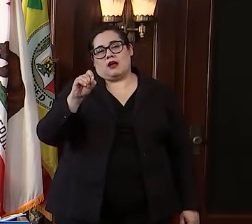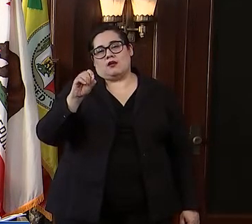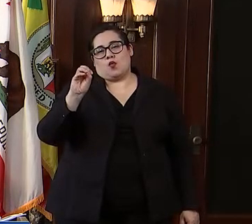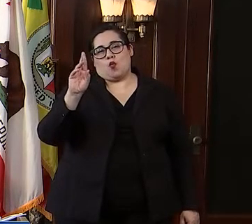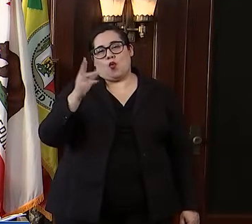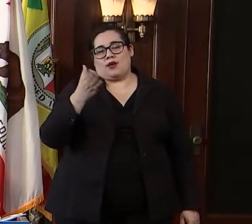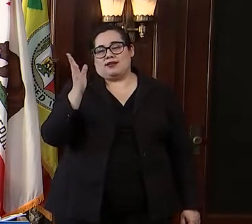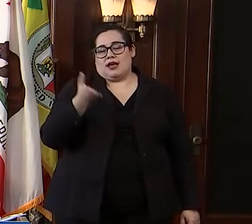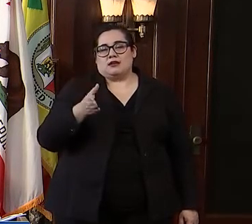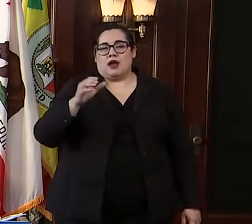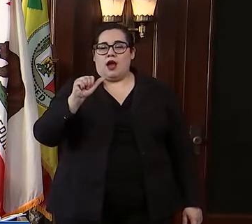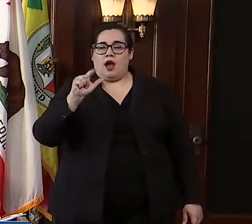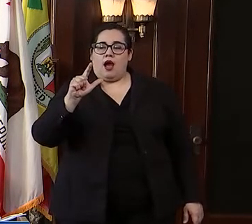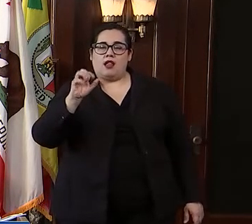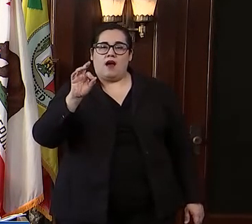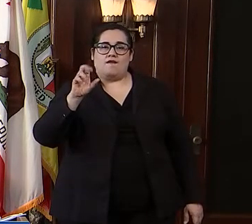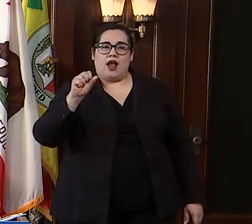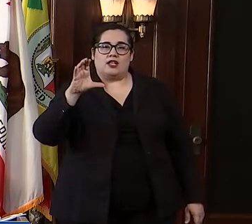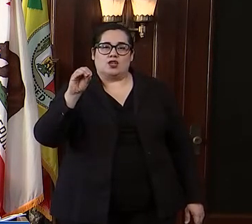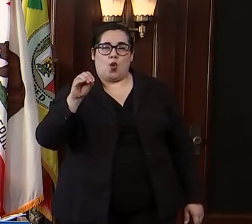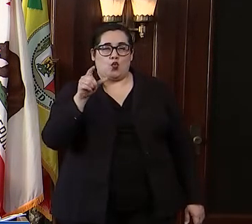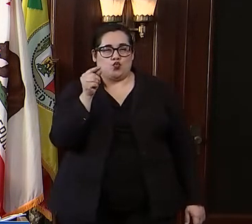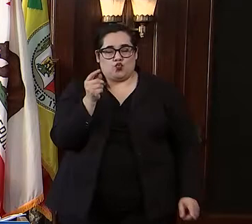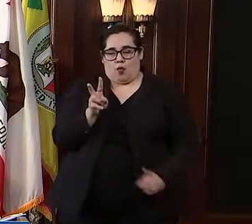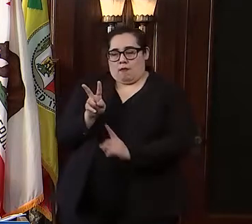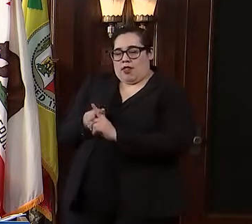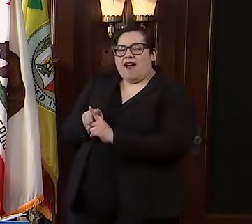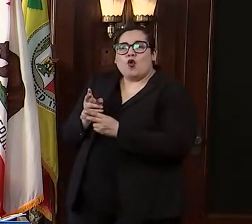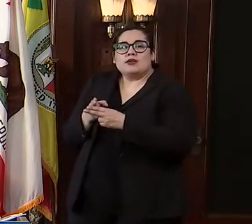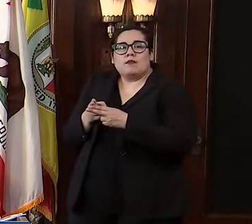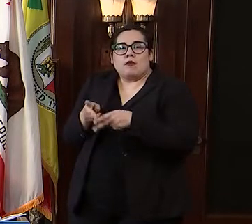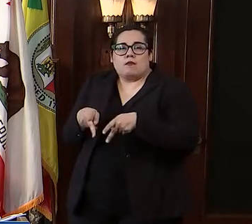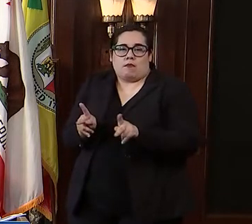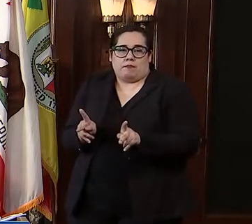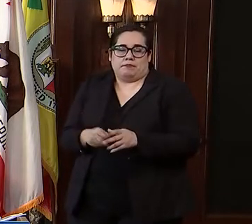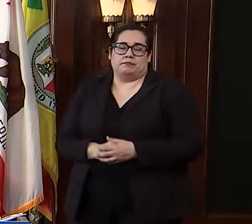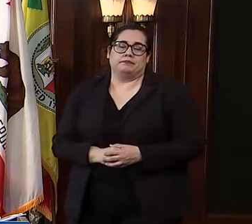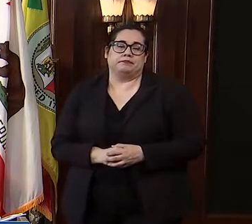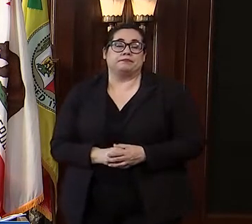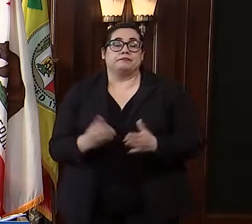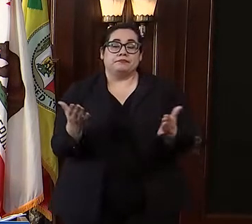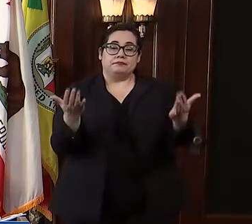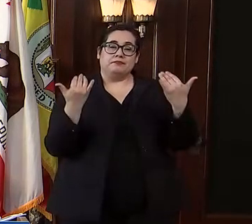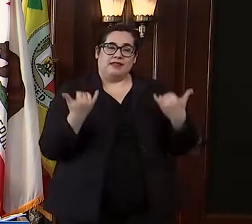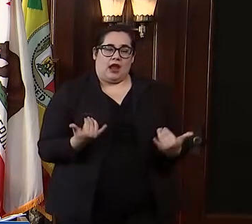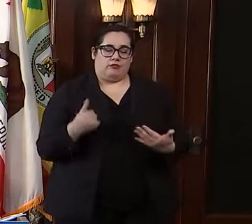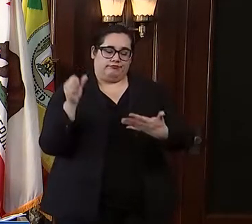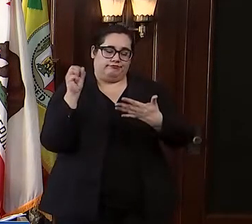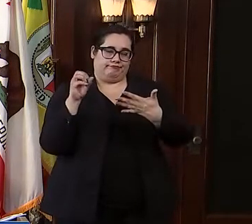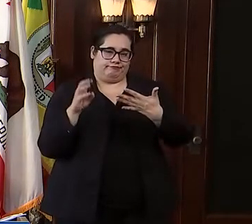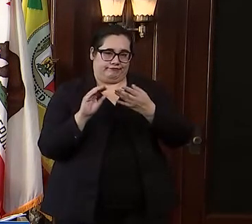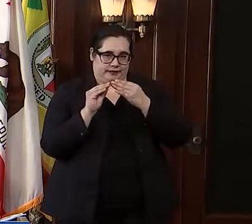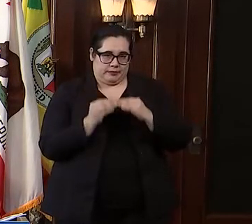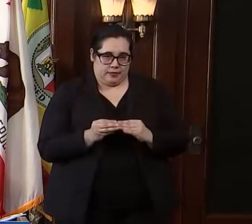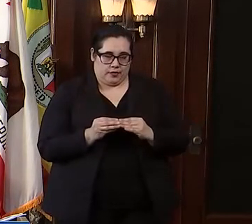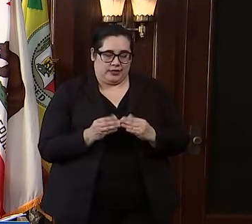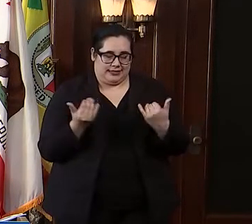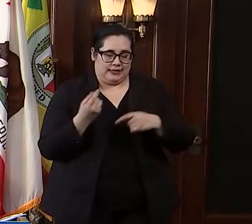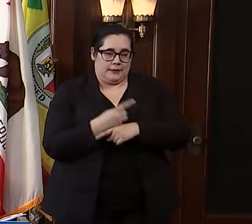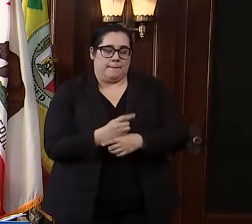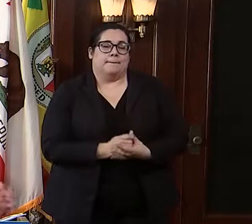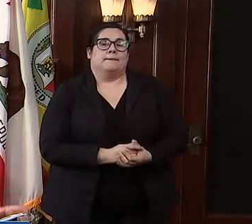coronavirus.lacity.org/al-fresco para aplicar por estos permisos temporales. Ahora les comparto los datos de